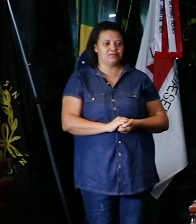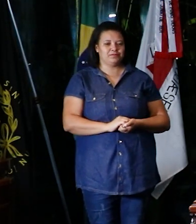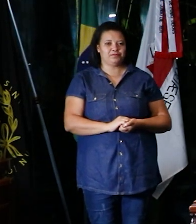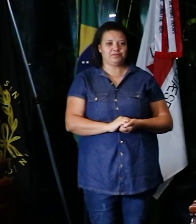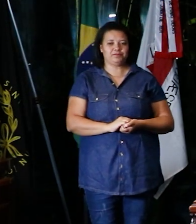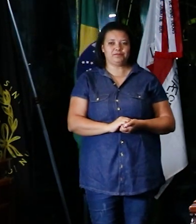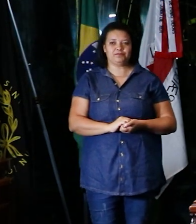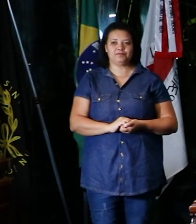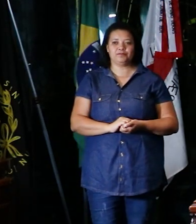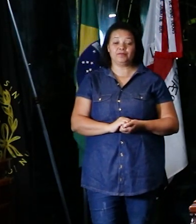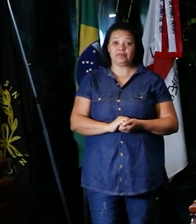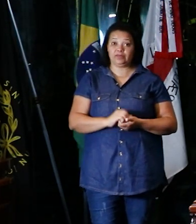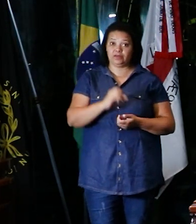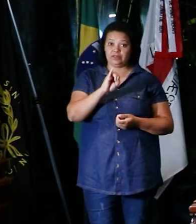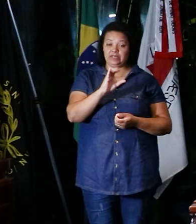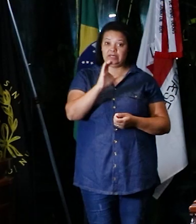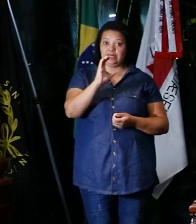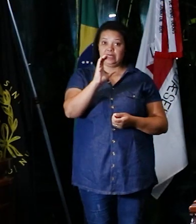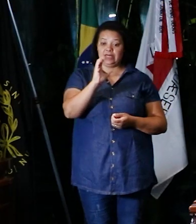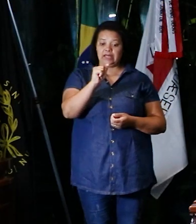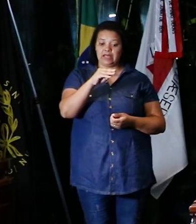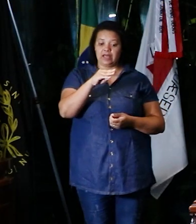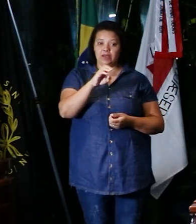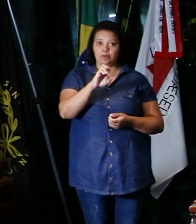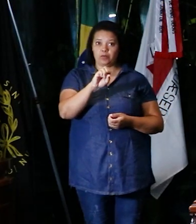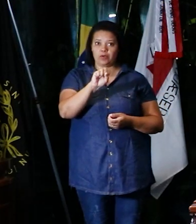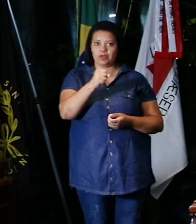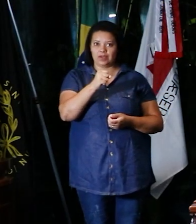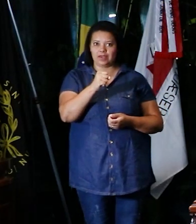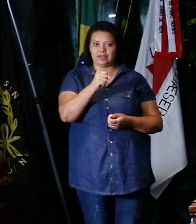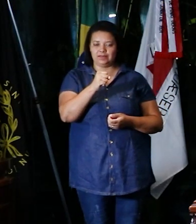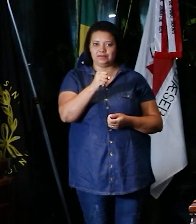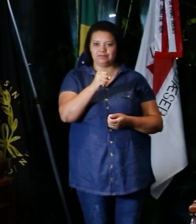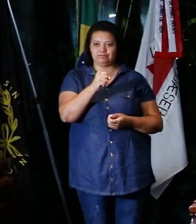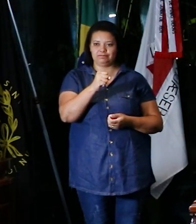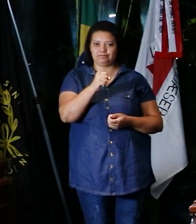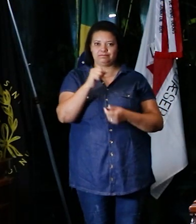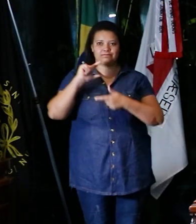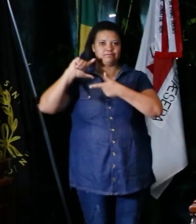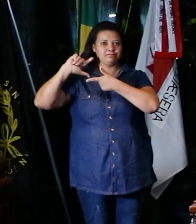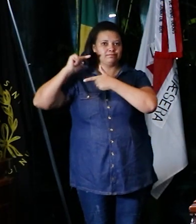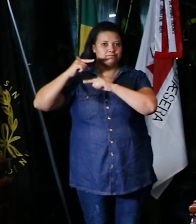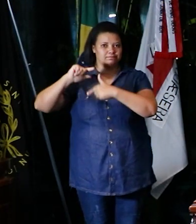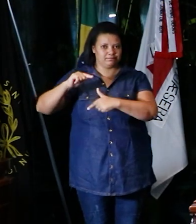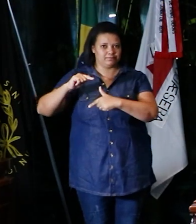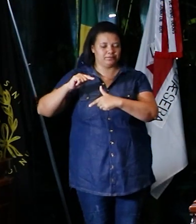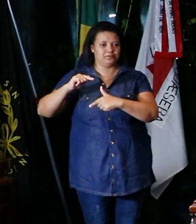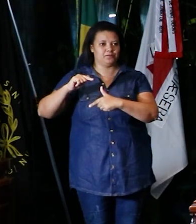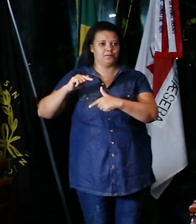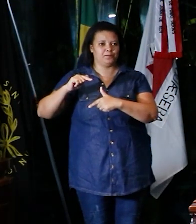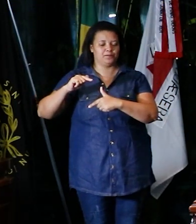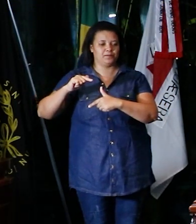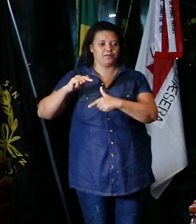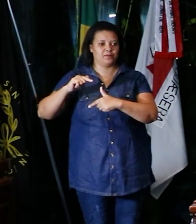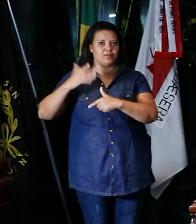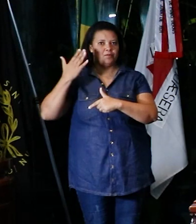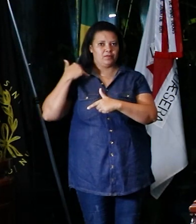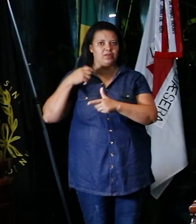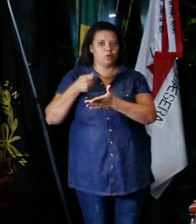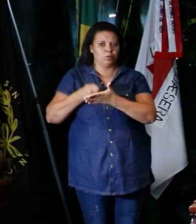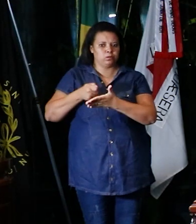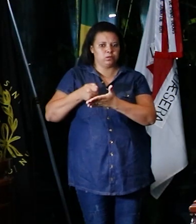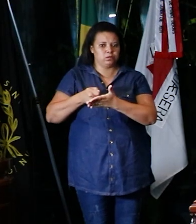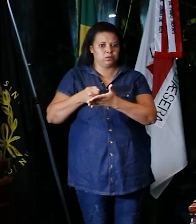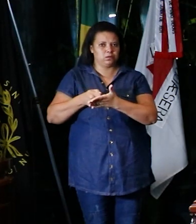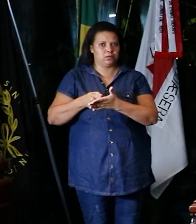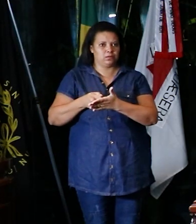vocês pegarem Camões, no classicismo, onde a rigidez era muito maior do